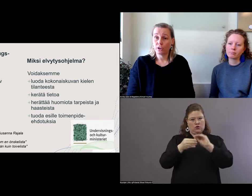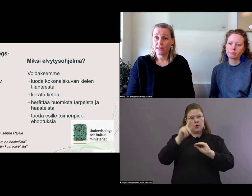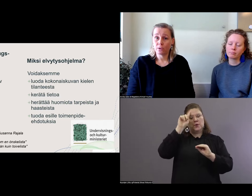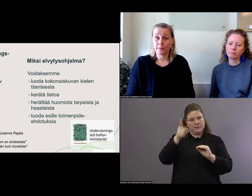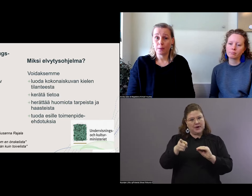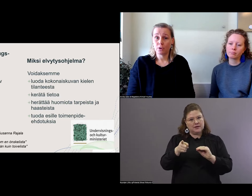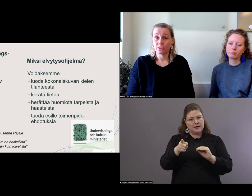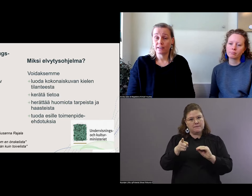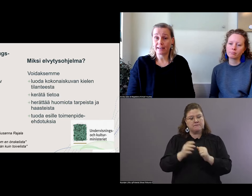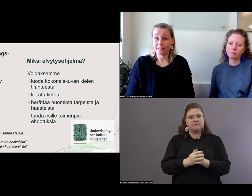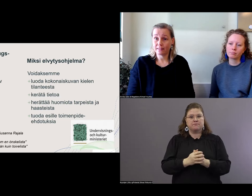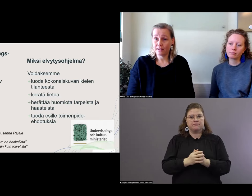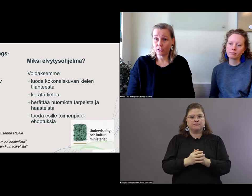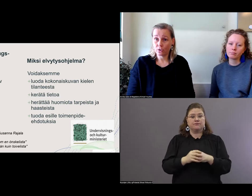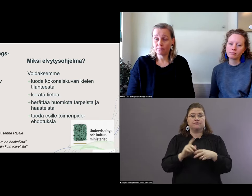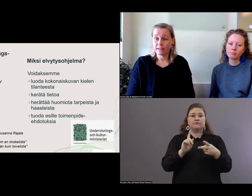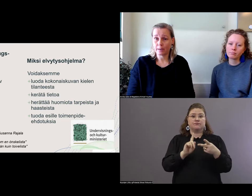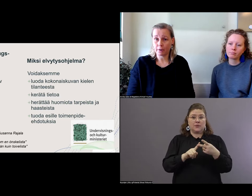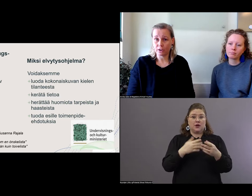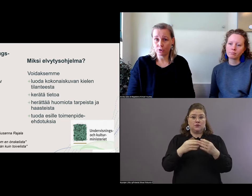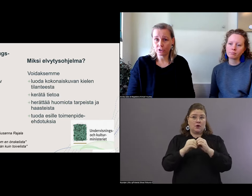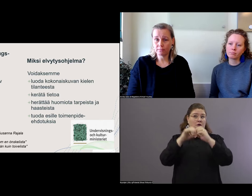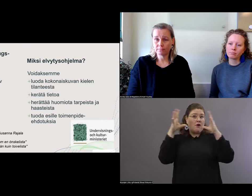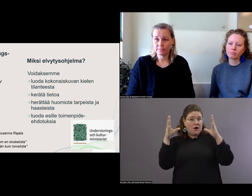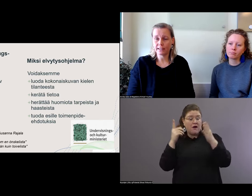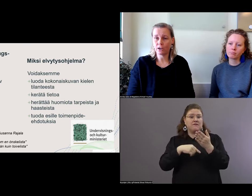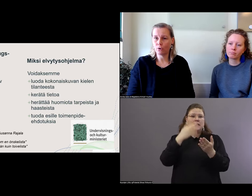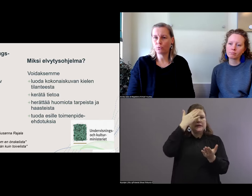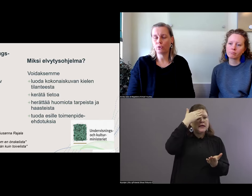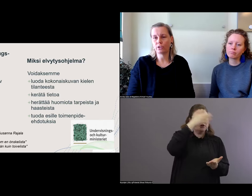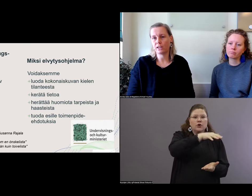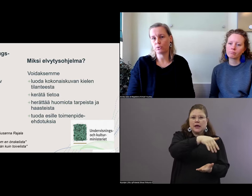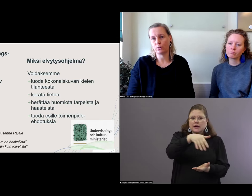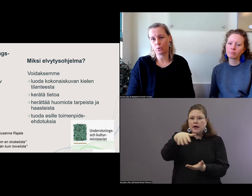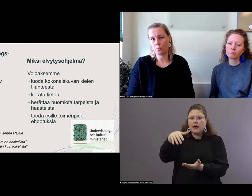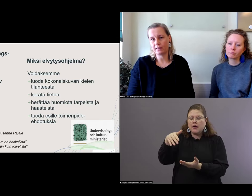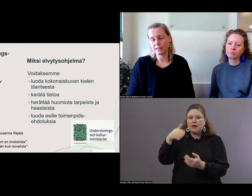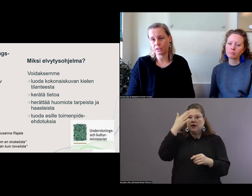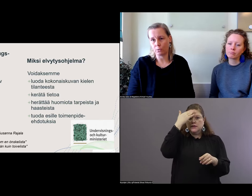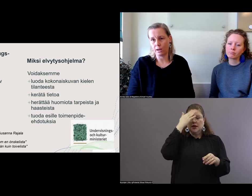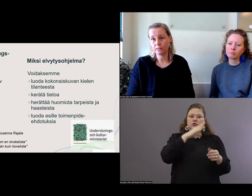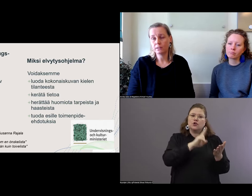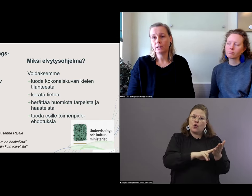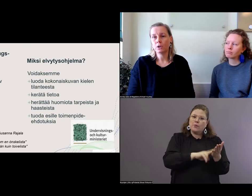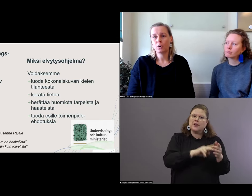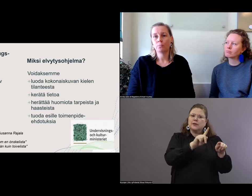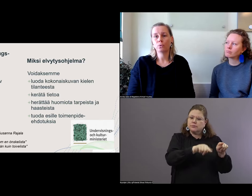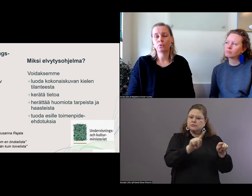Siihen työhön liittyen pitää myös kerätä tietoa eri paikoista. Sitä löytyy jo tietyistä dokumenteista